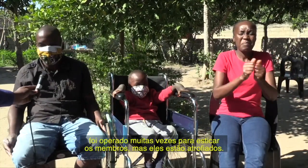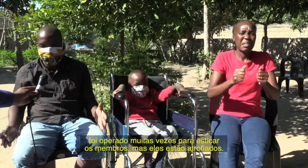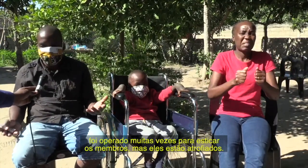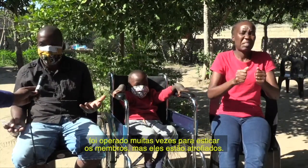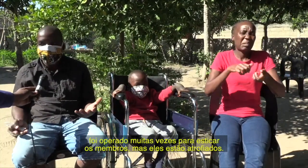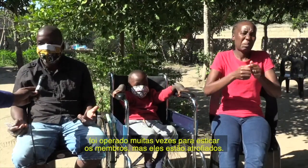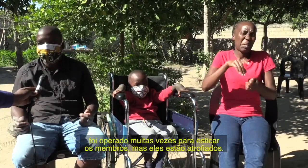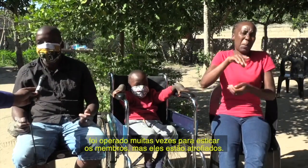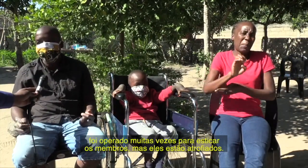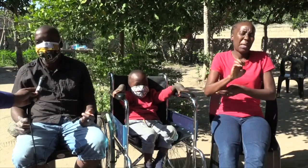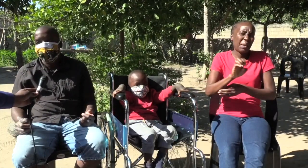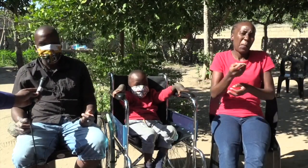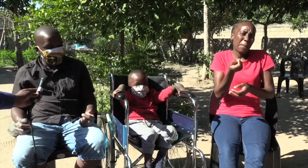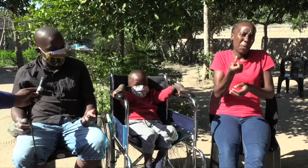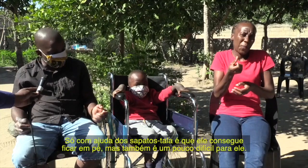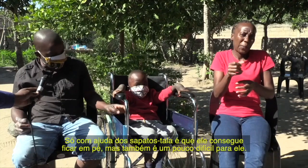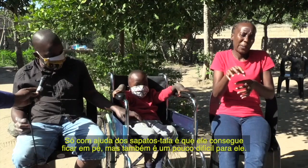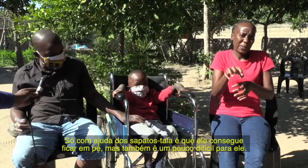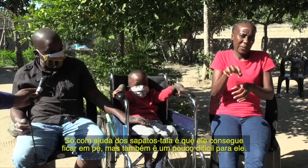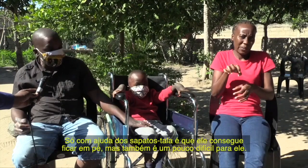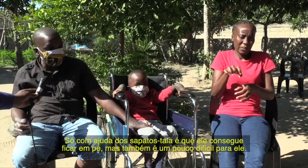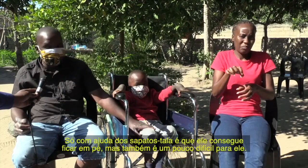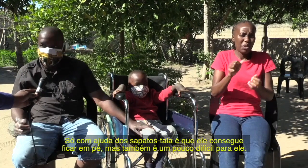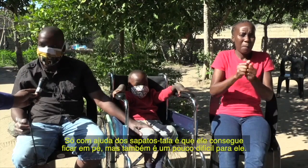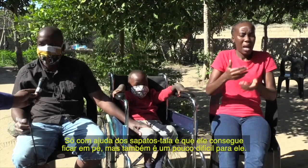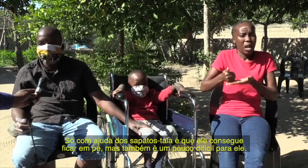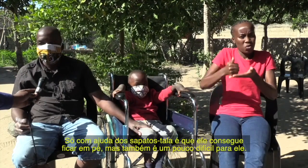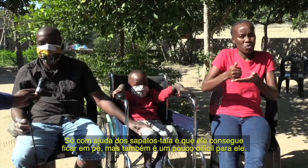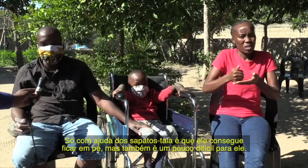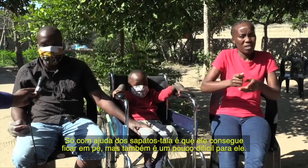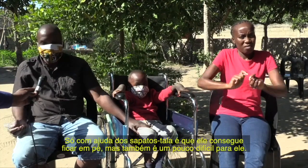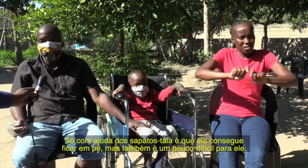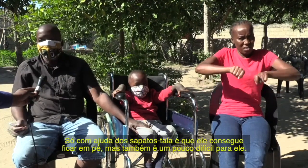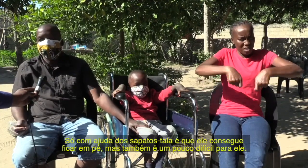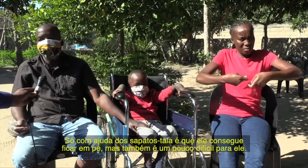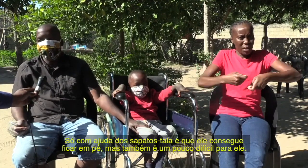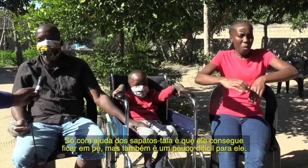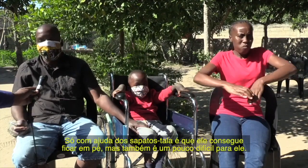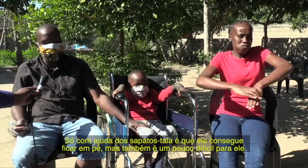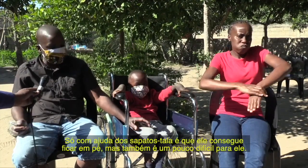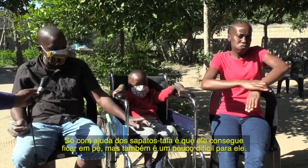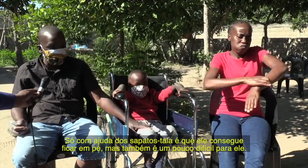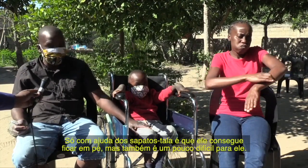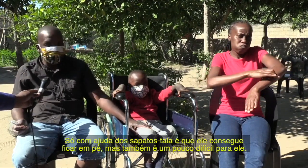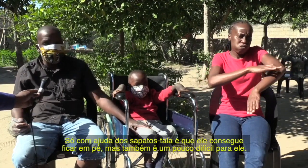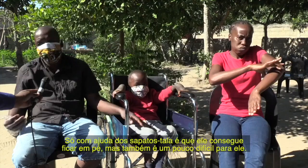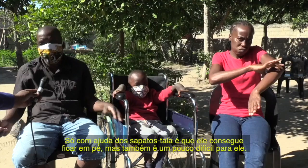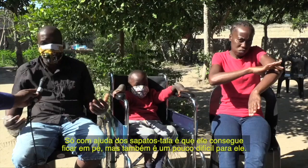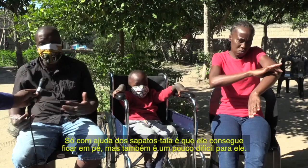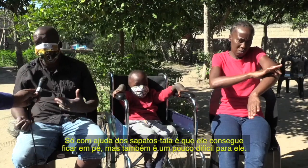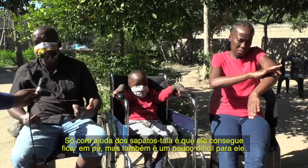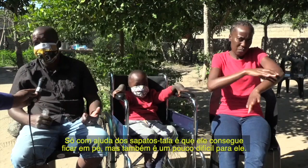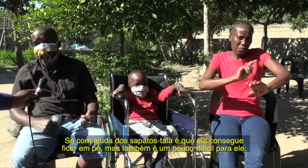deles estão um pouco atrofiados só com a ajuda dos sapatos está lá é que ele consegue ficar um pouco de pé mas também é